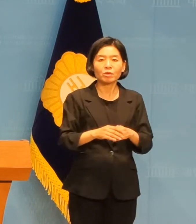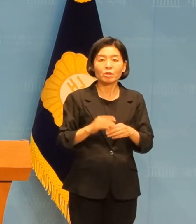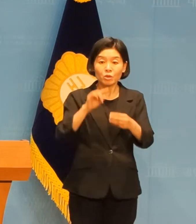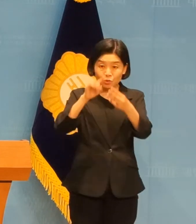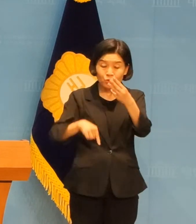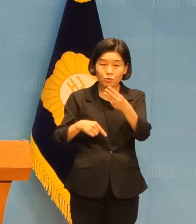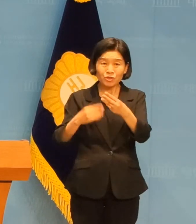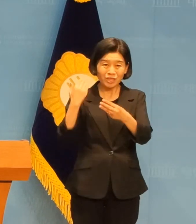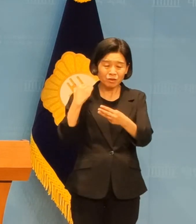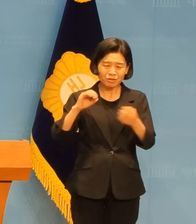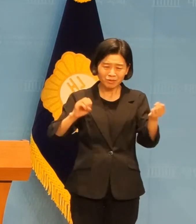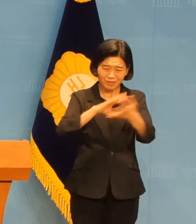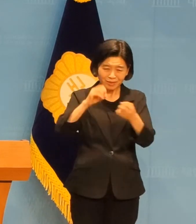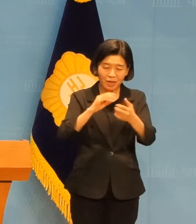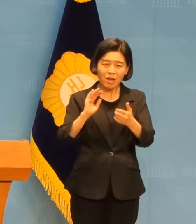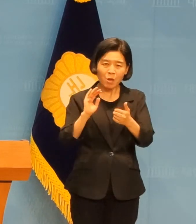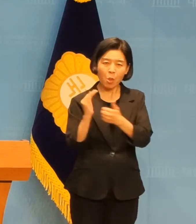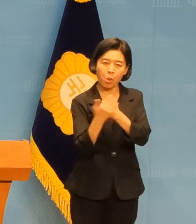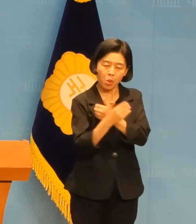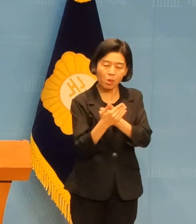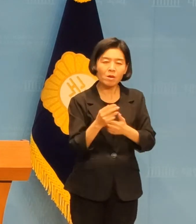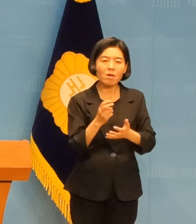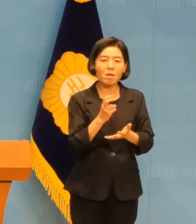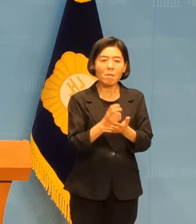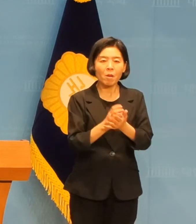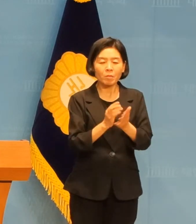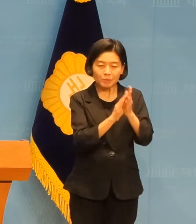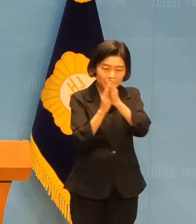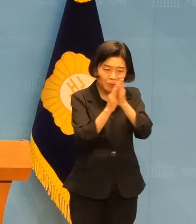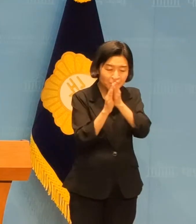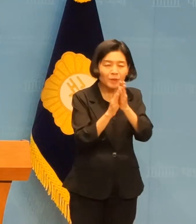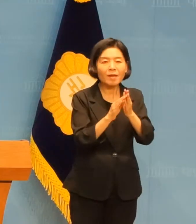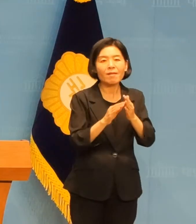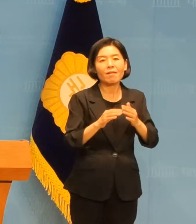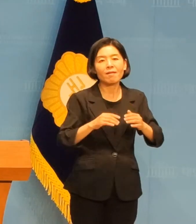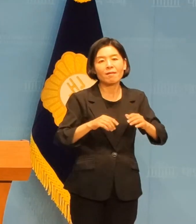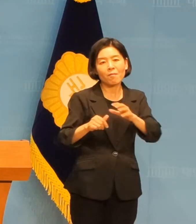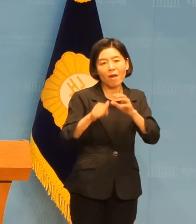법률 비서관으로 법기술 호위무사 역할을 하지 않았습니까?